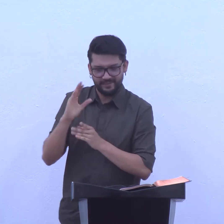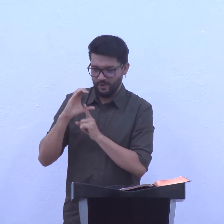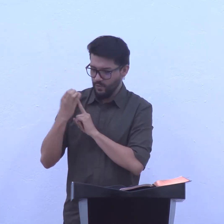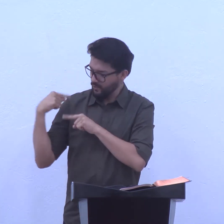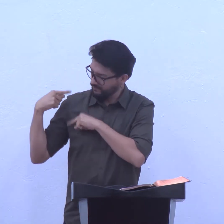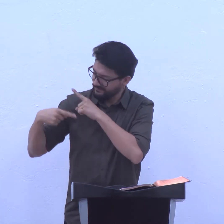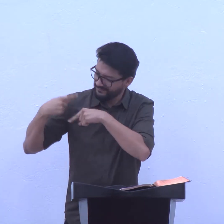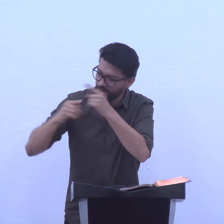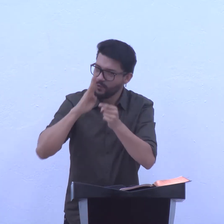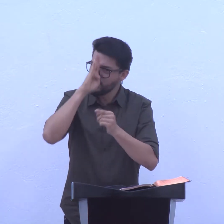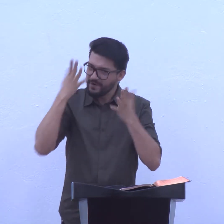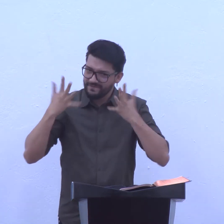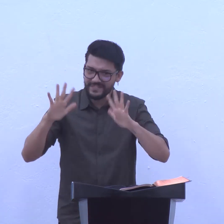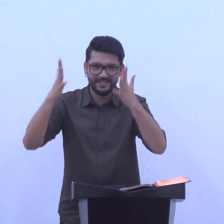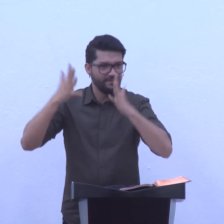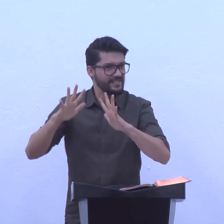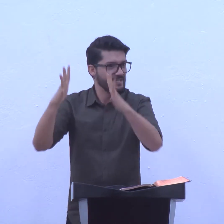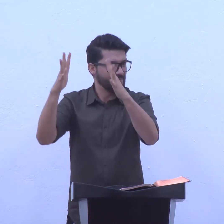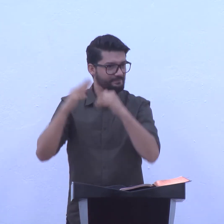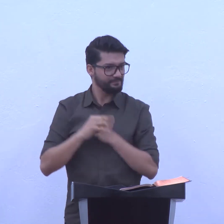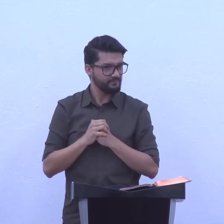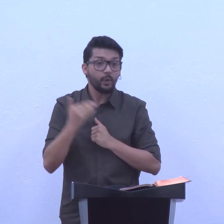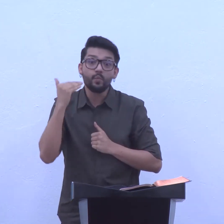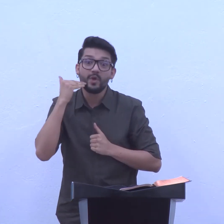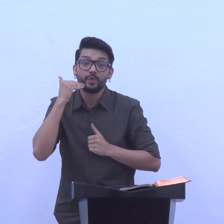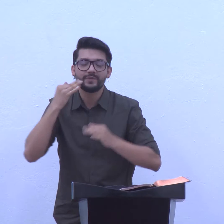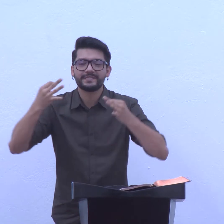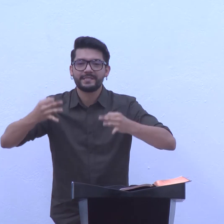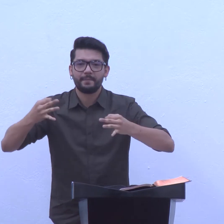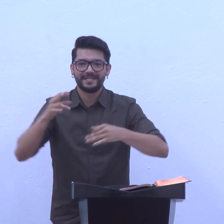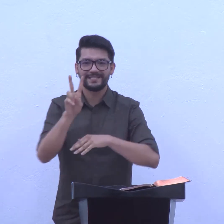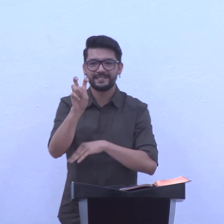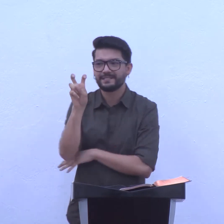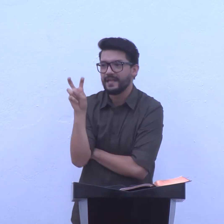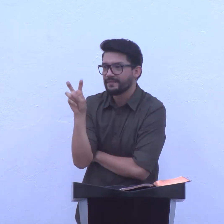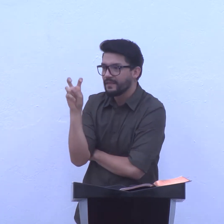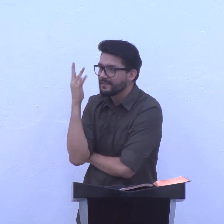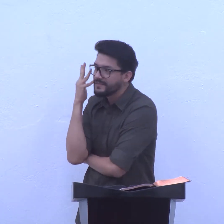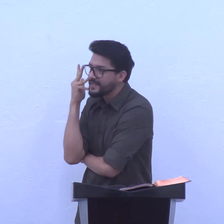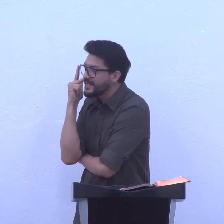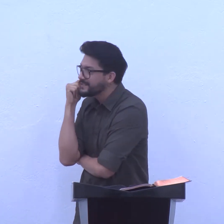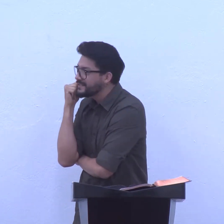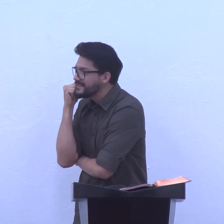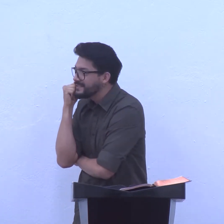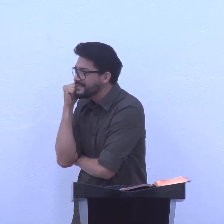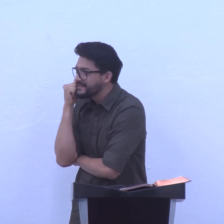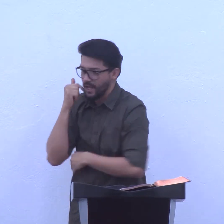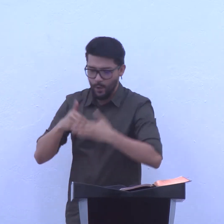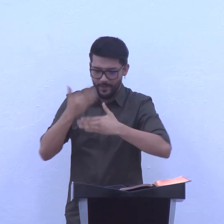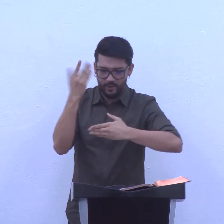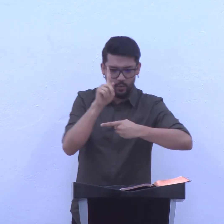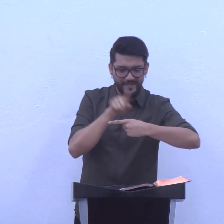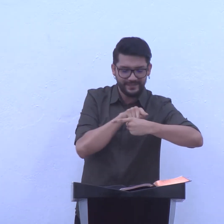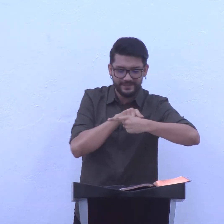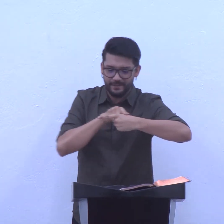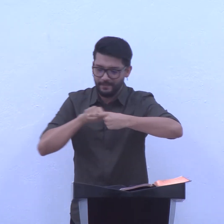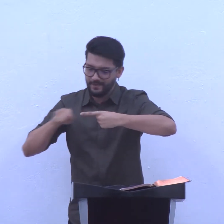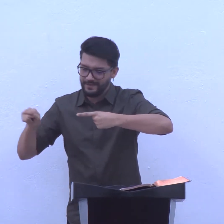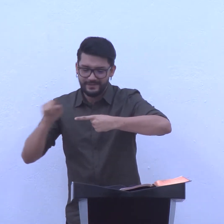Dios les dio provisión durante todo ese tiempo. Ahora, ¿cuántos días hacían el ritual del agua y cuántos